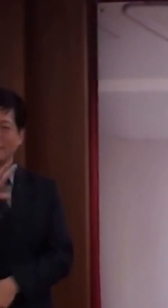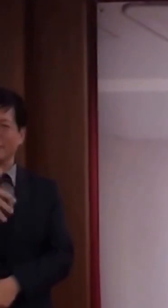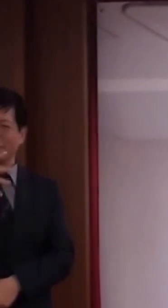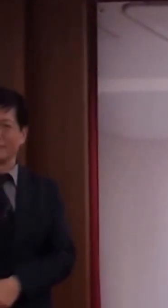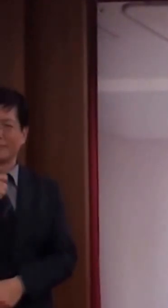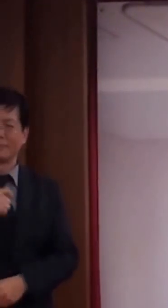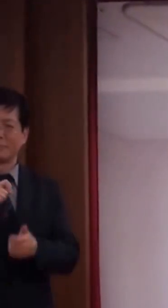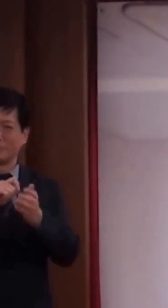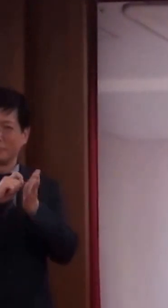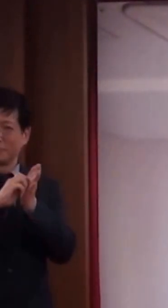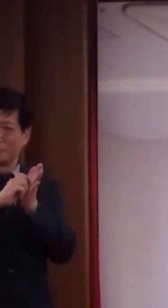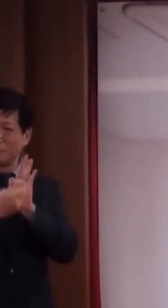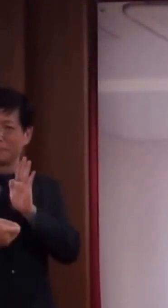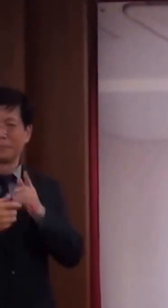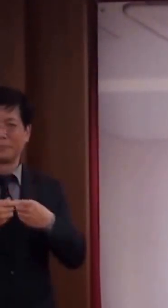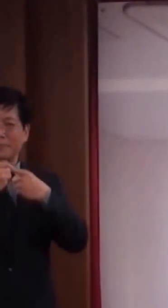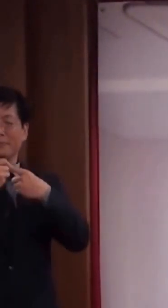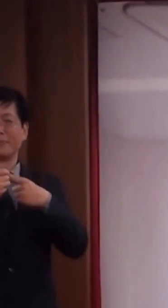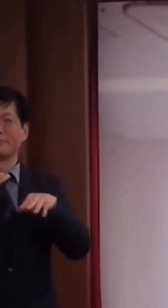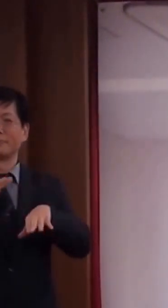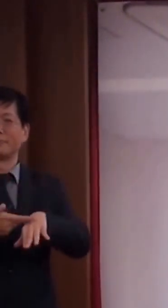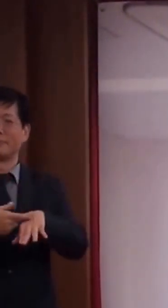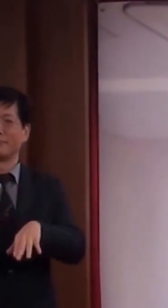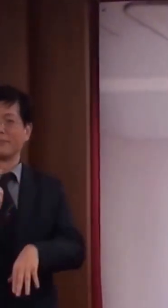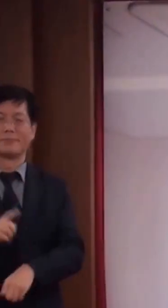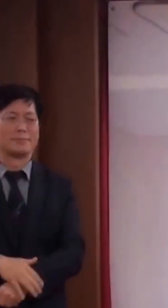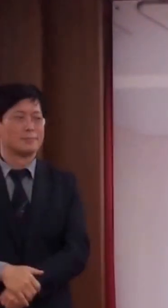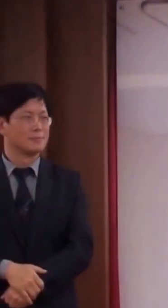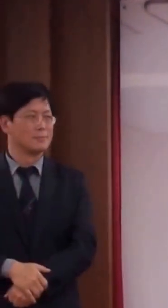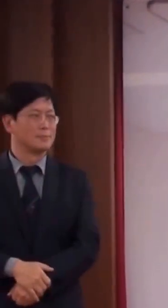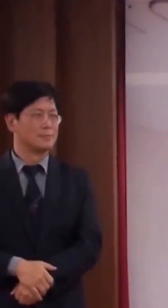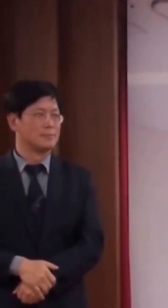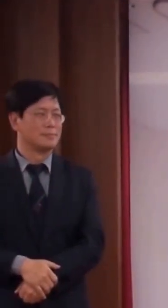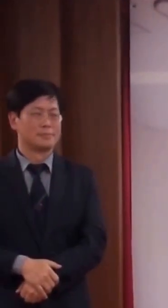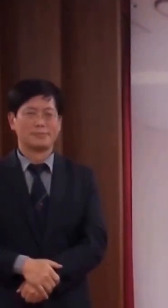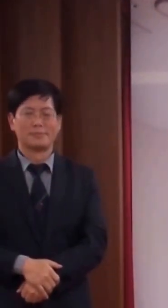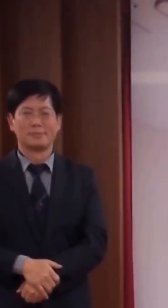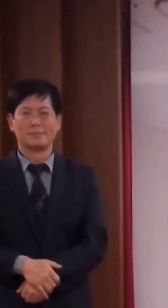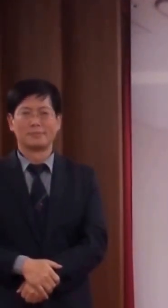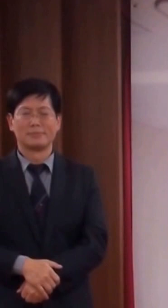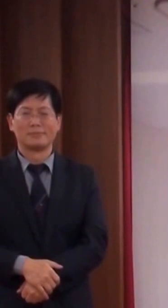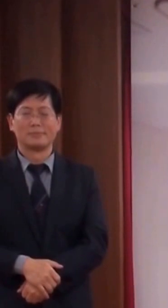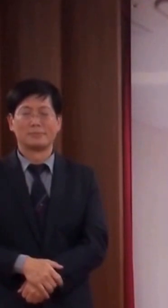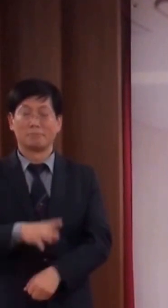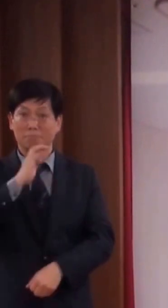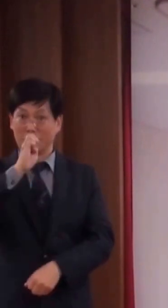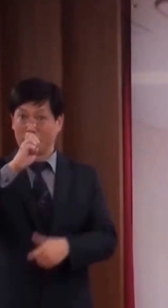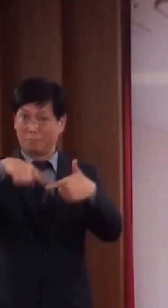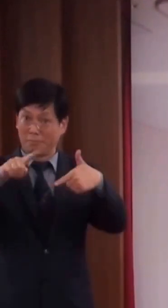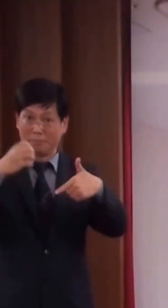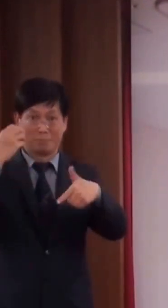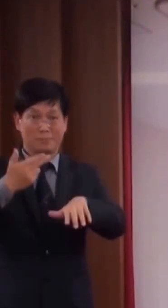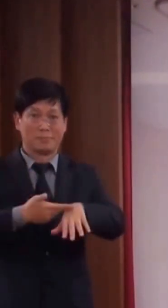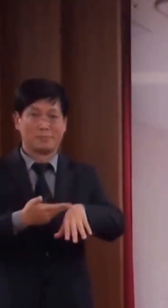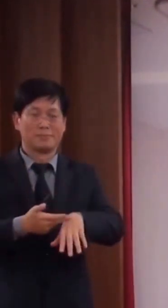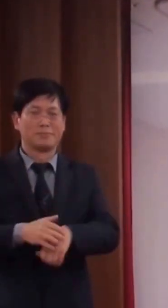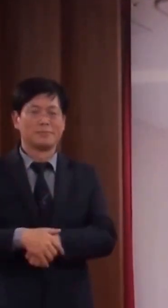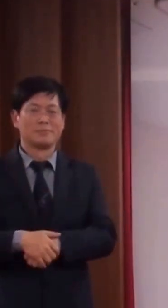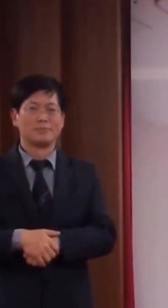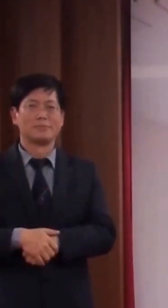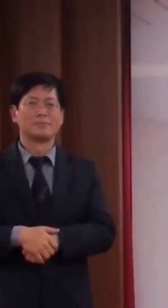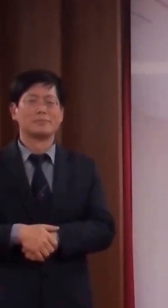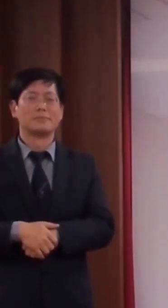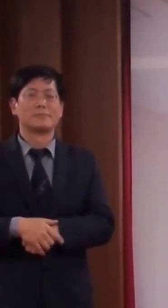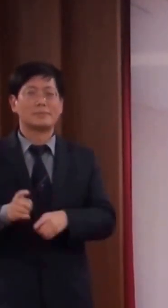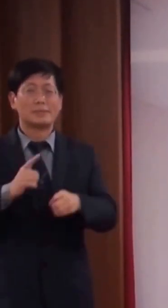们揭晓啦。我们第一个方法是什么呢？ 第一招， 依 划的新招，第一个呢，就是用